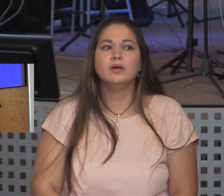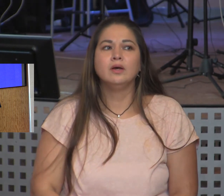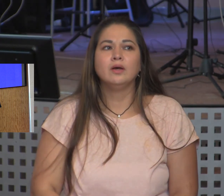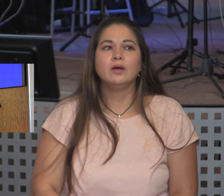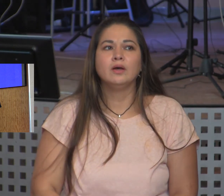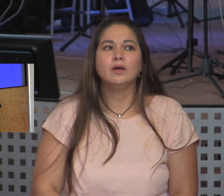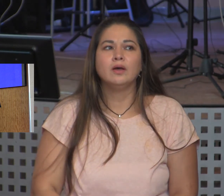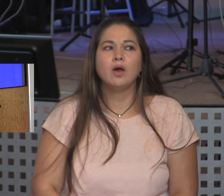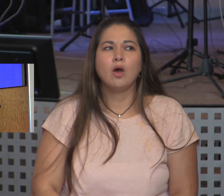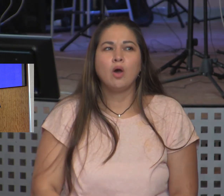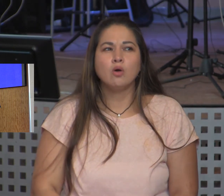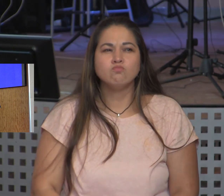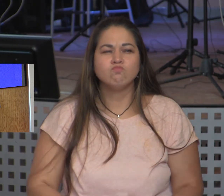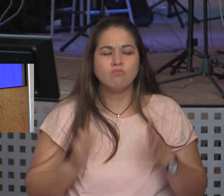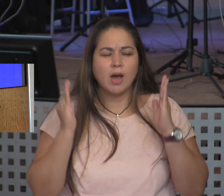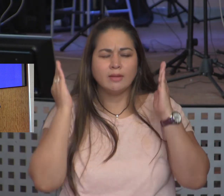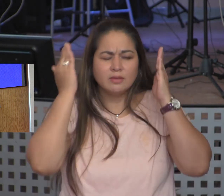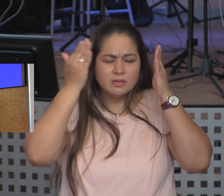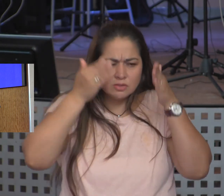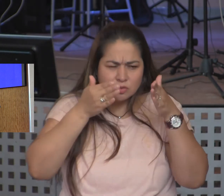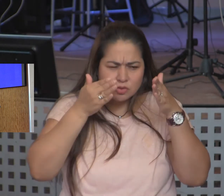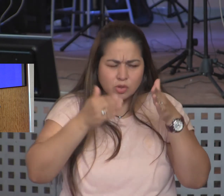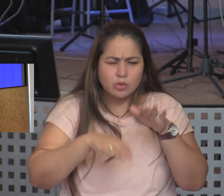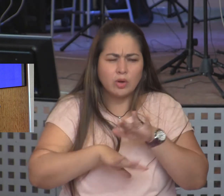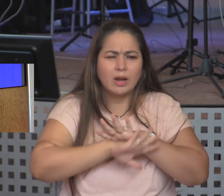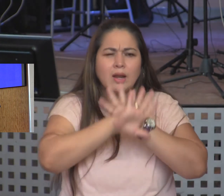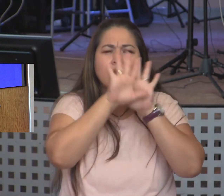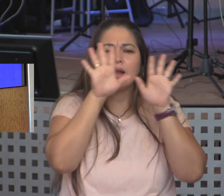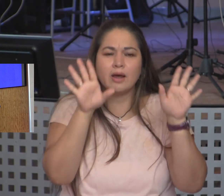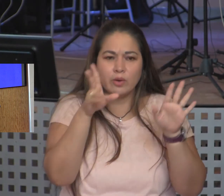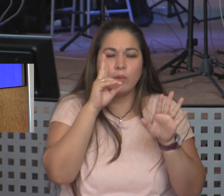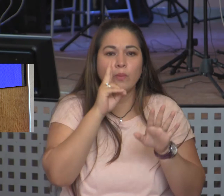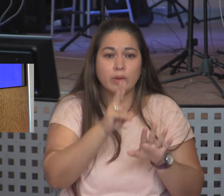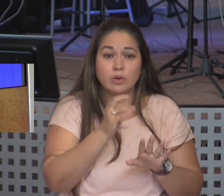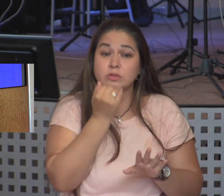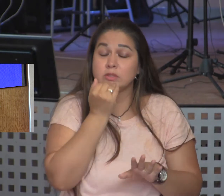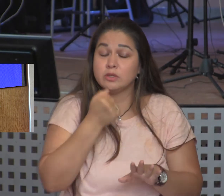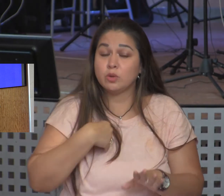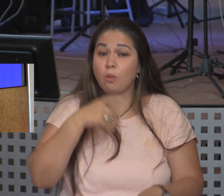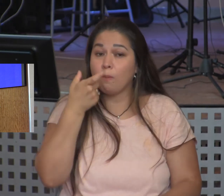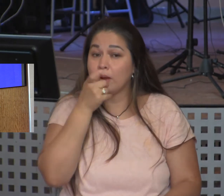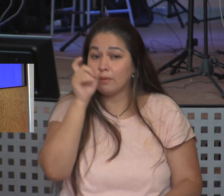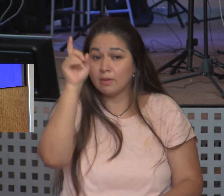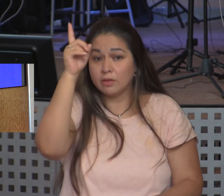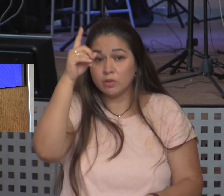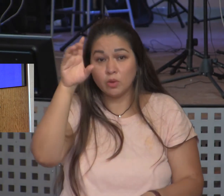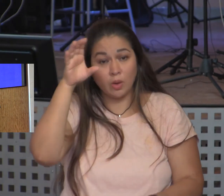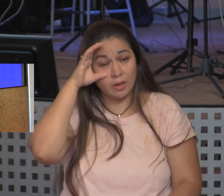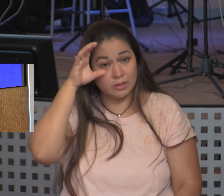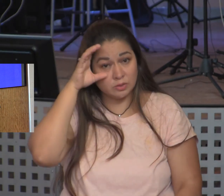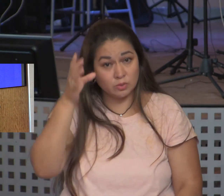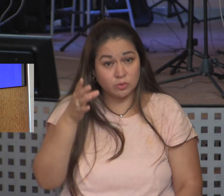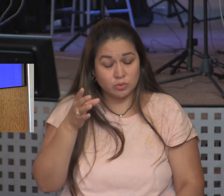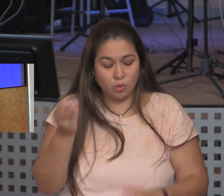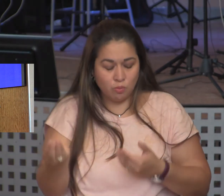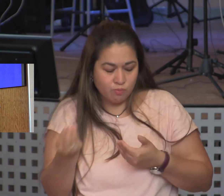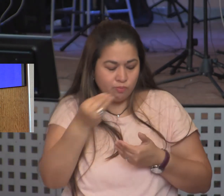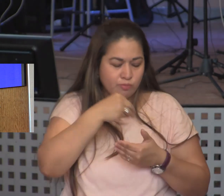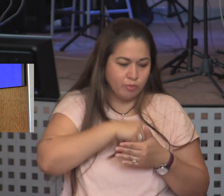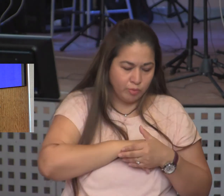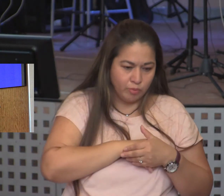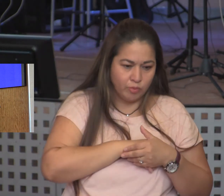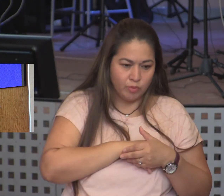el contenido. Cuando la palabra de Dios, yo la oigo y llega a mí, dice, esta es pues la